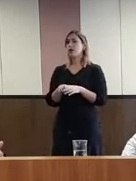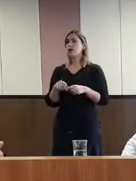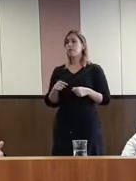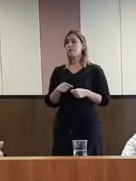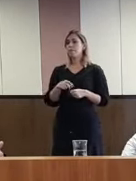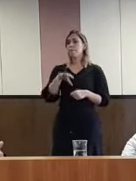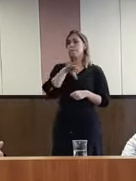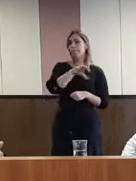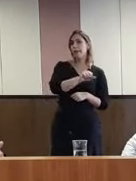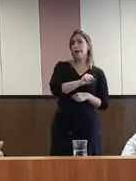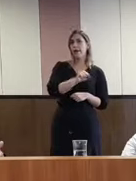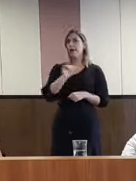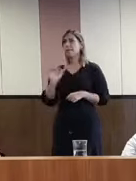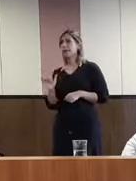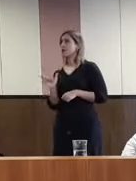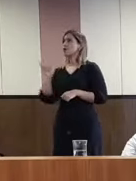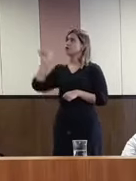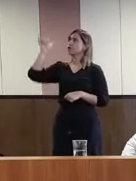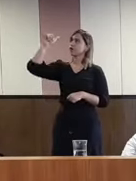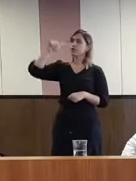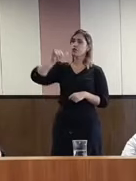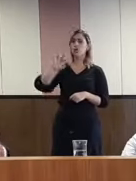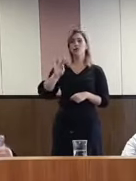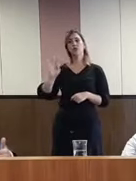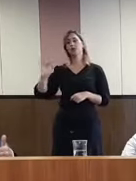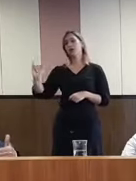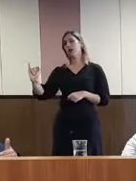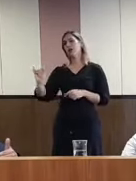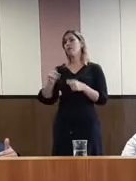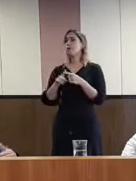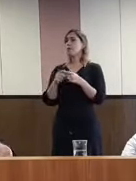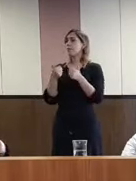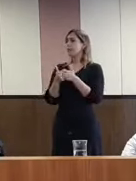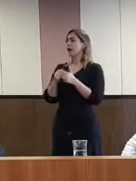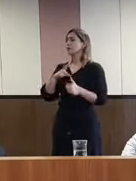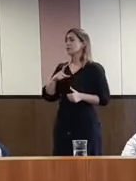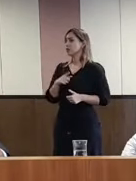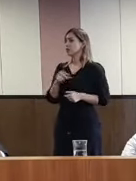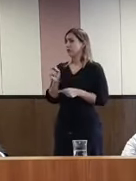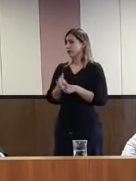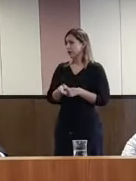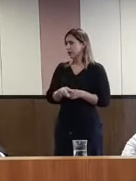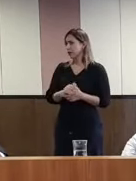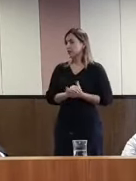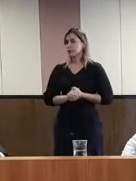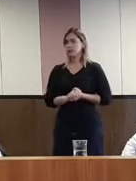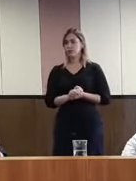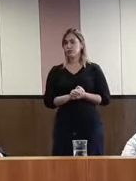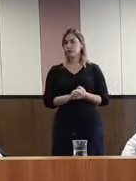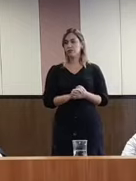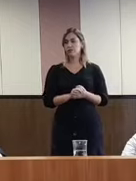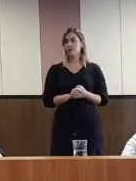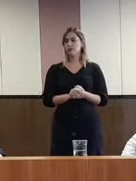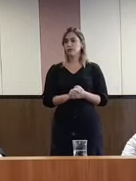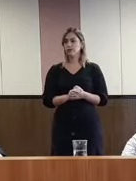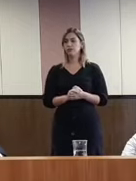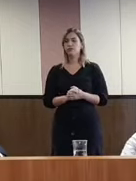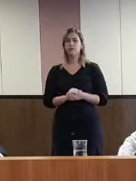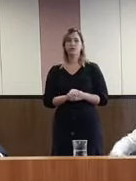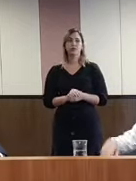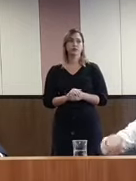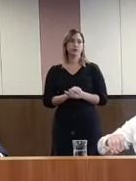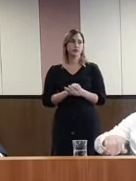paciente de UTI aérea, que é caro, desnecessariamente, se próximo a onde ele está, existe uma unidade de terapia intensiva disponível para atender.